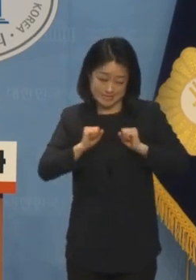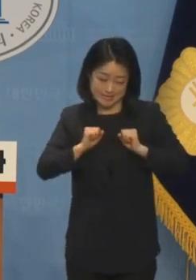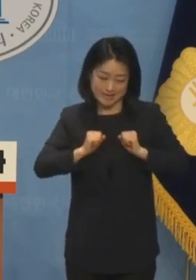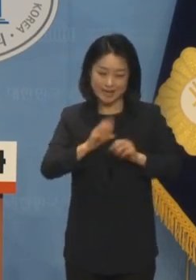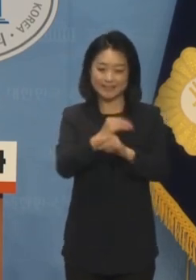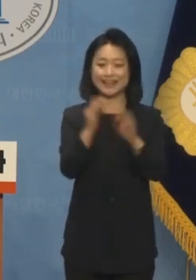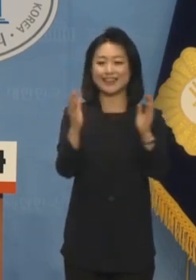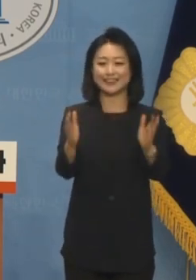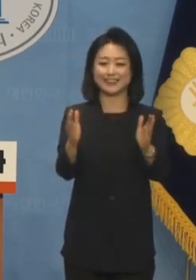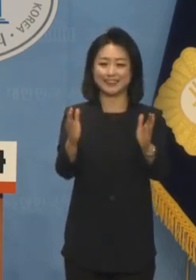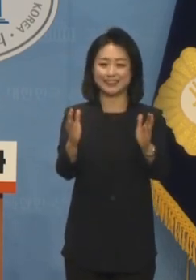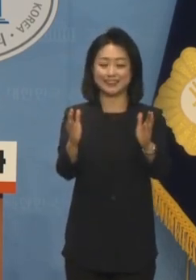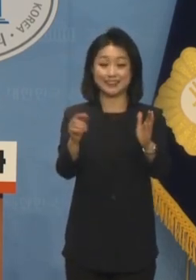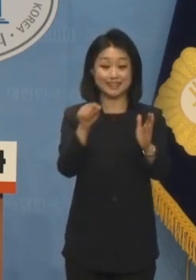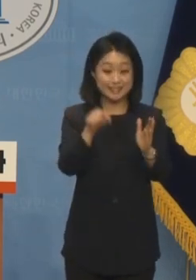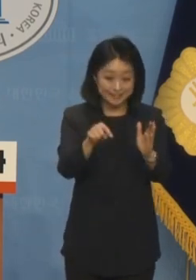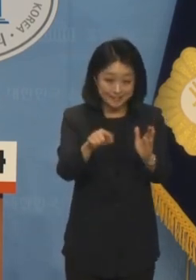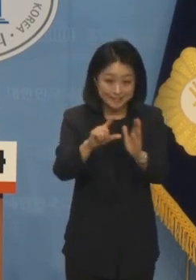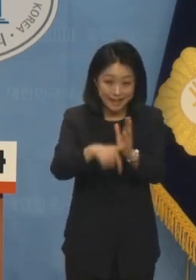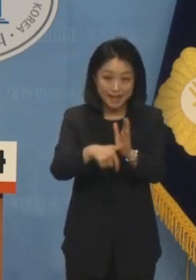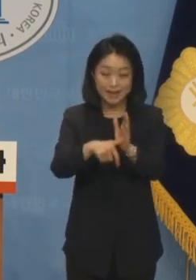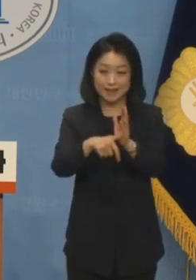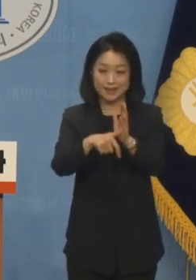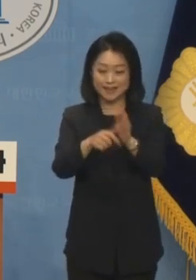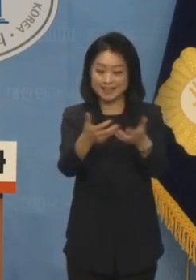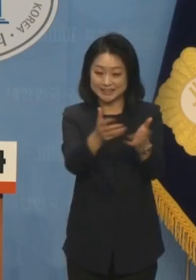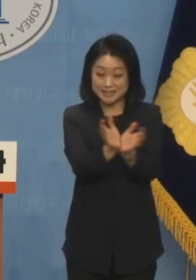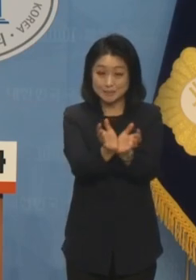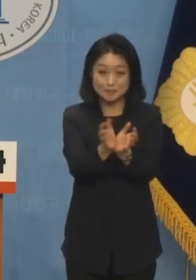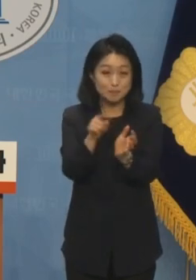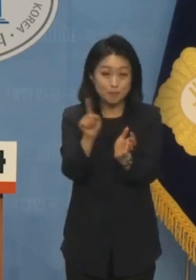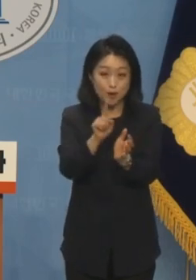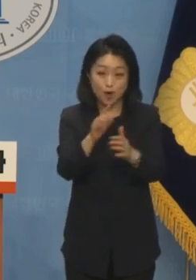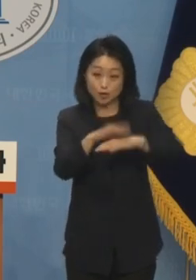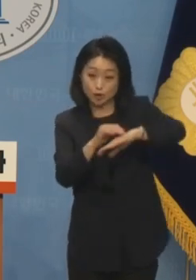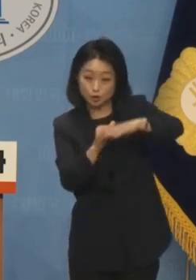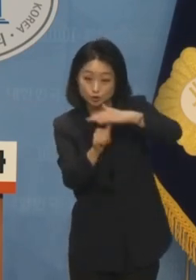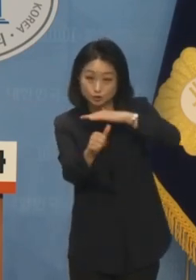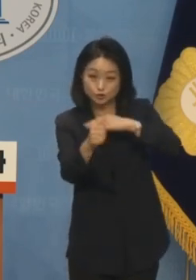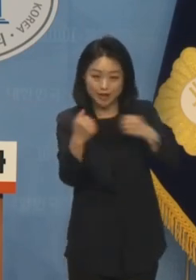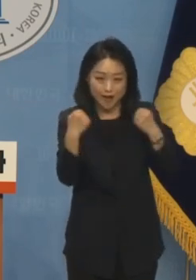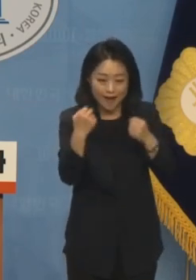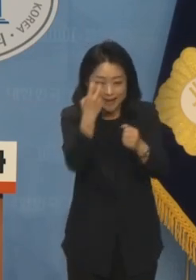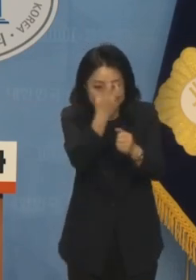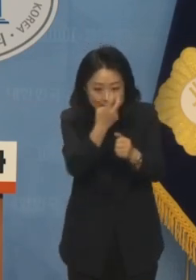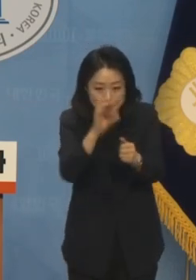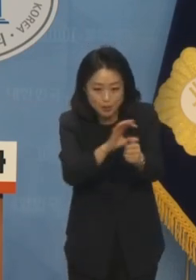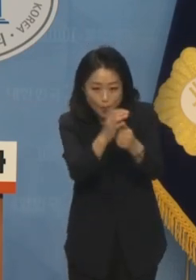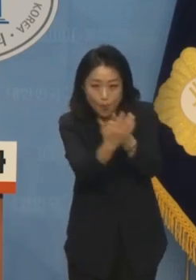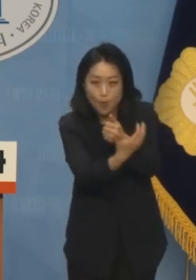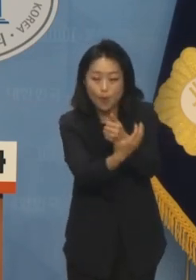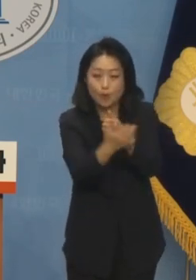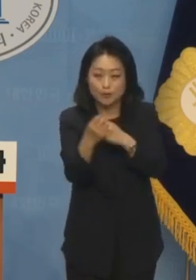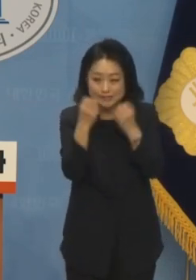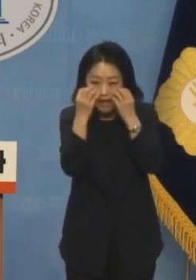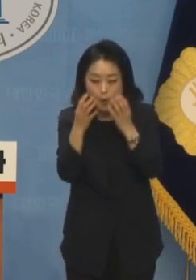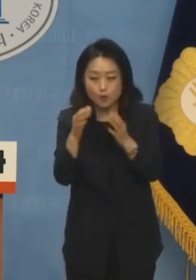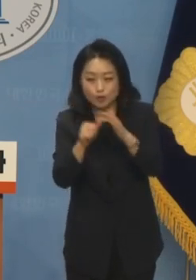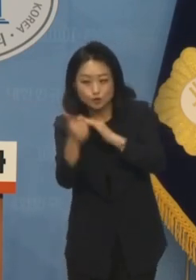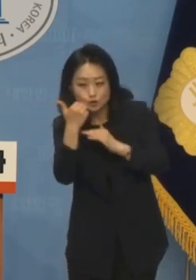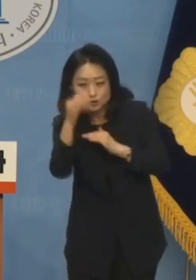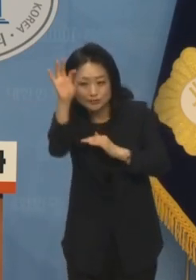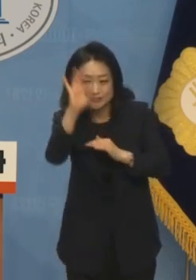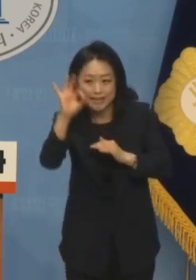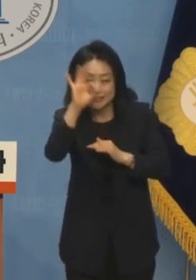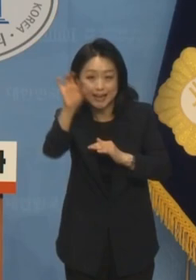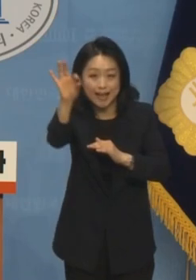기간입니다. 이 시기에 각 스포츠팀은 기존 선수들을 살피고 새로운 선수를 영입하며 다음